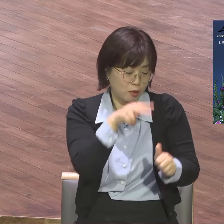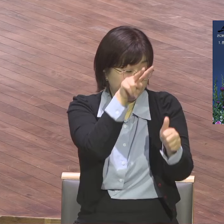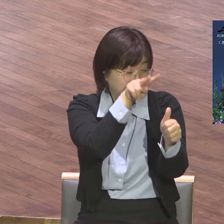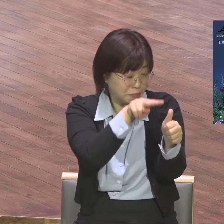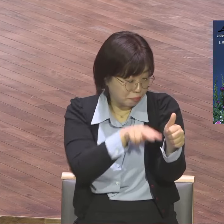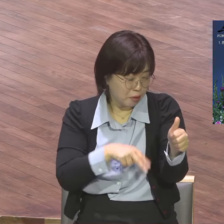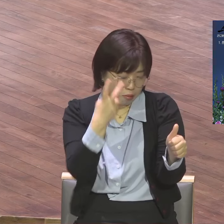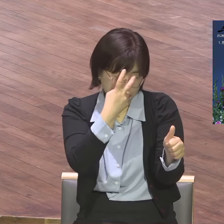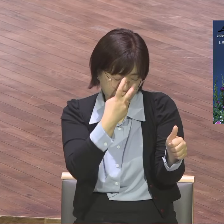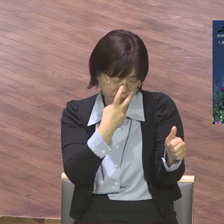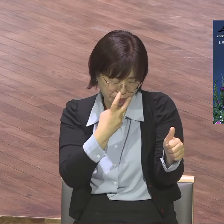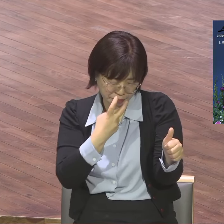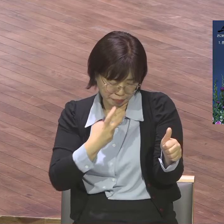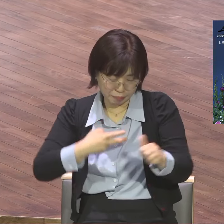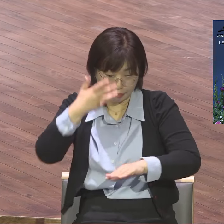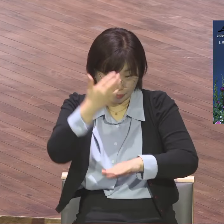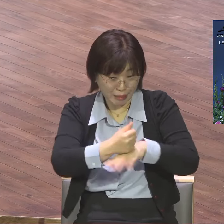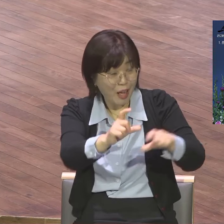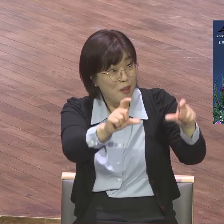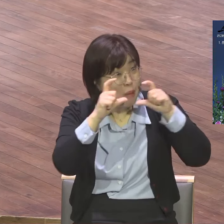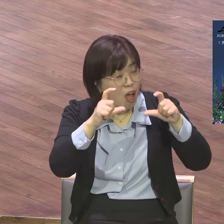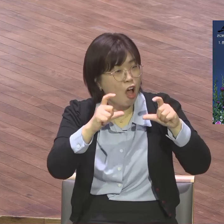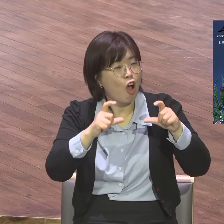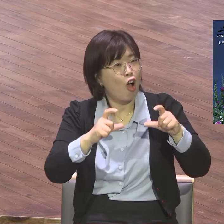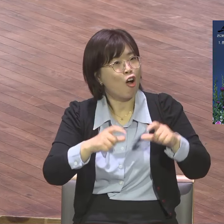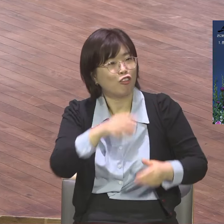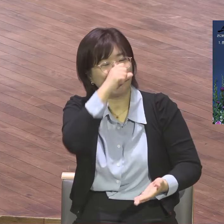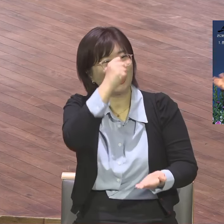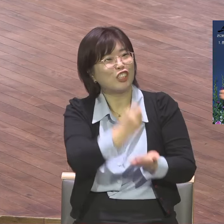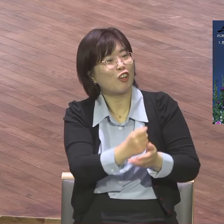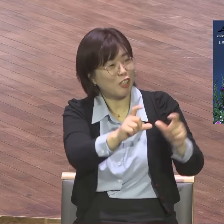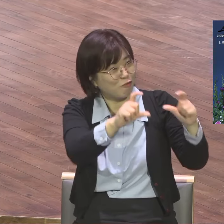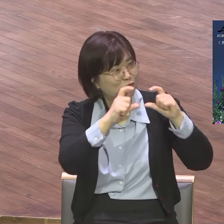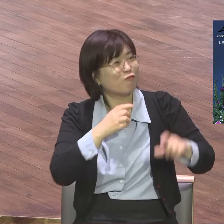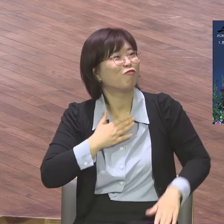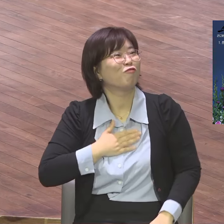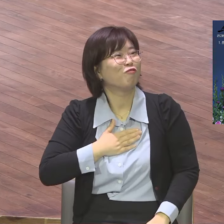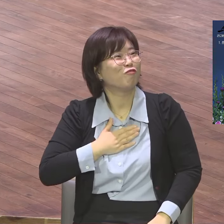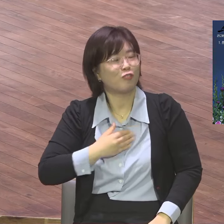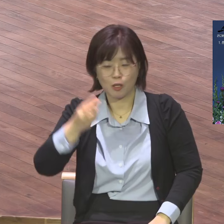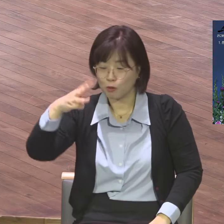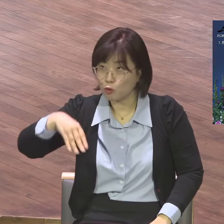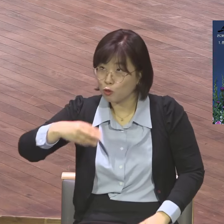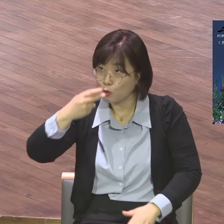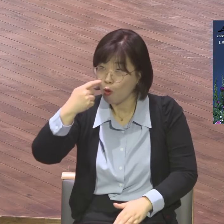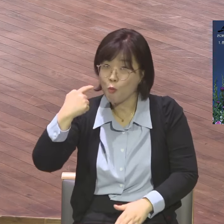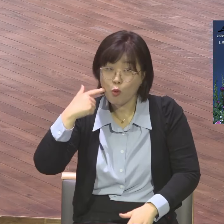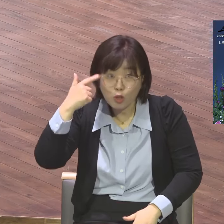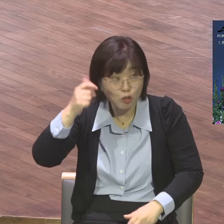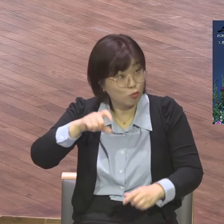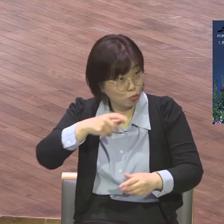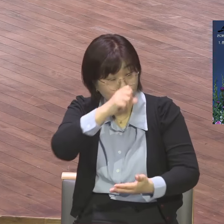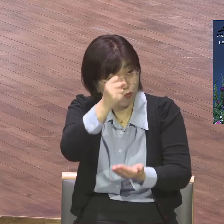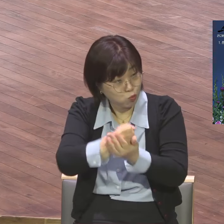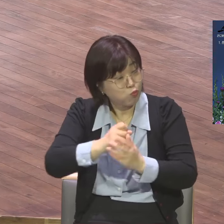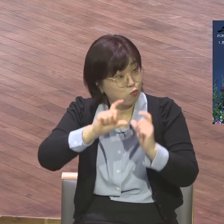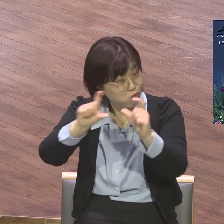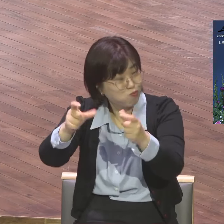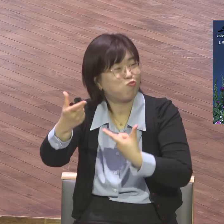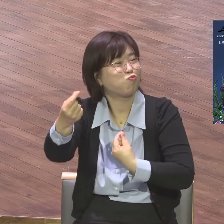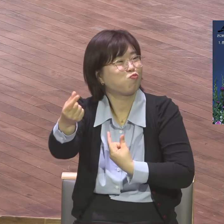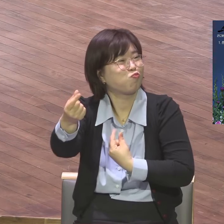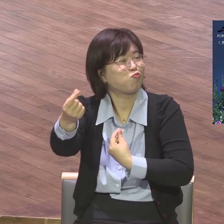VIP들 하는 특별한 데인데 거기 이제 유목사님 다 대주니까 나 가기만 하면 돼요. 그러니까 그래요. 야